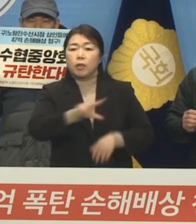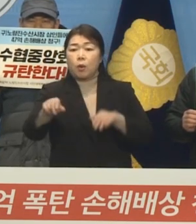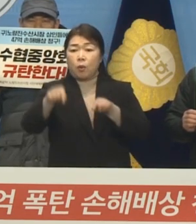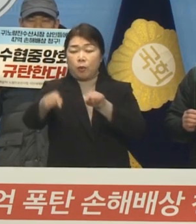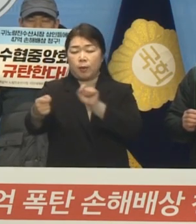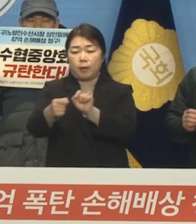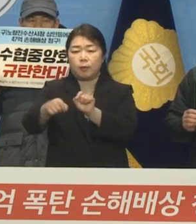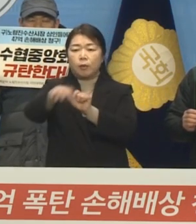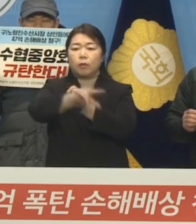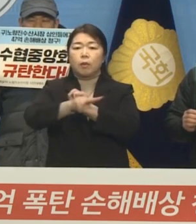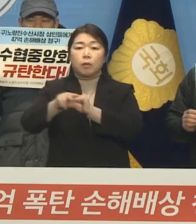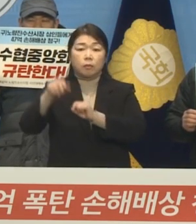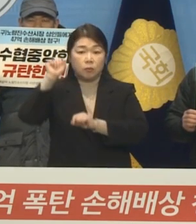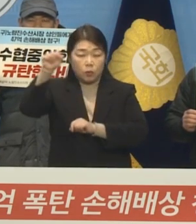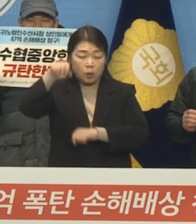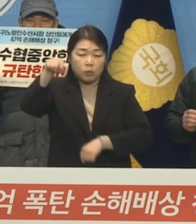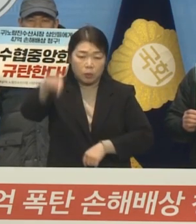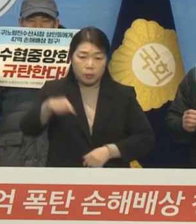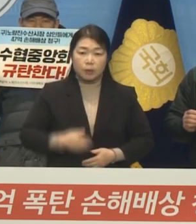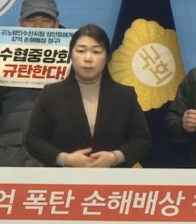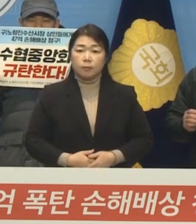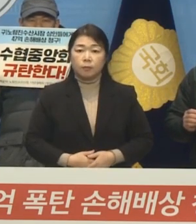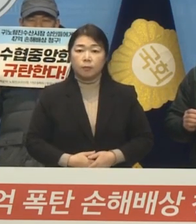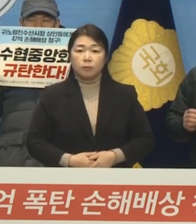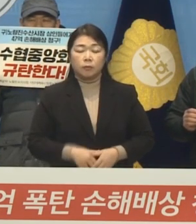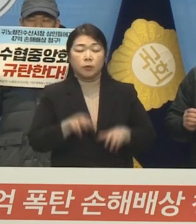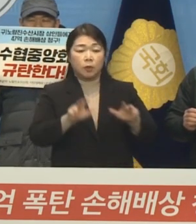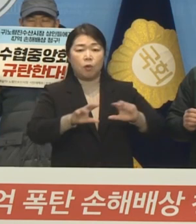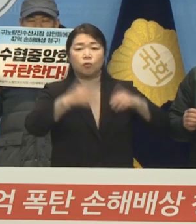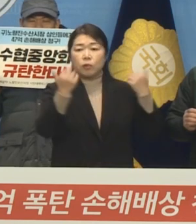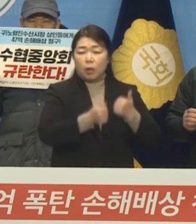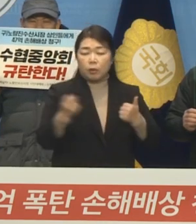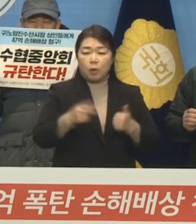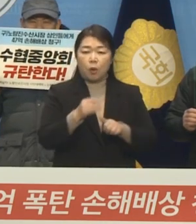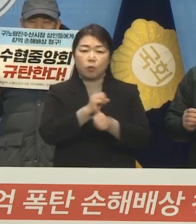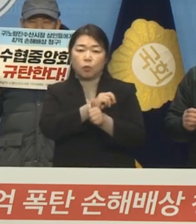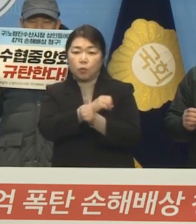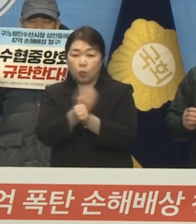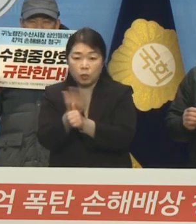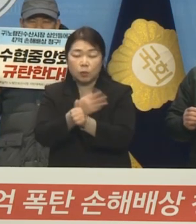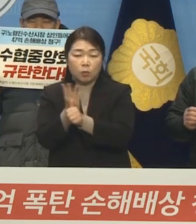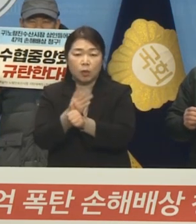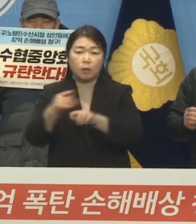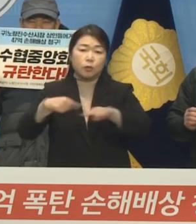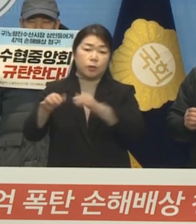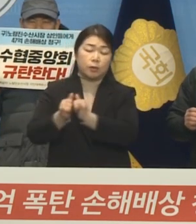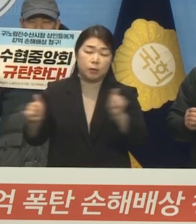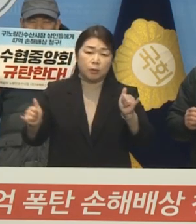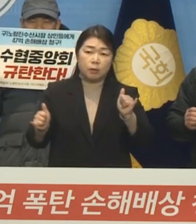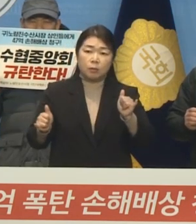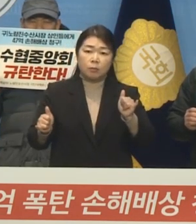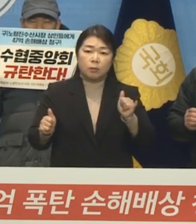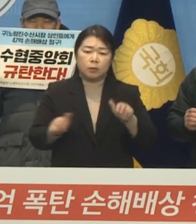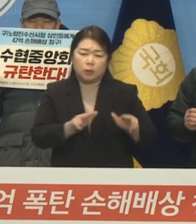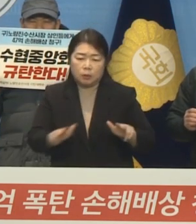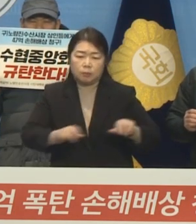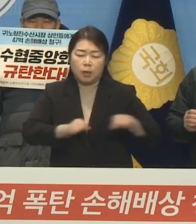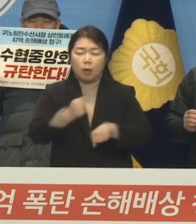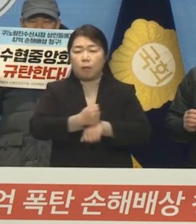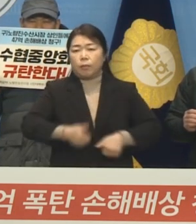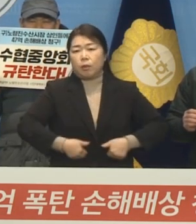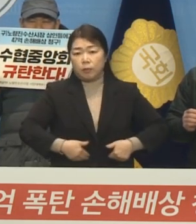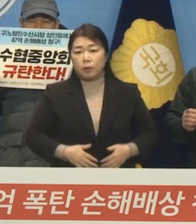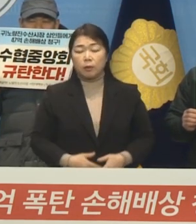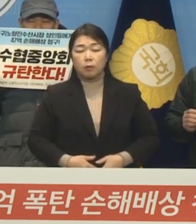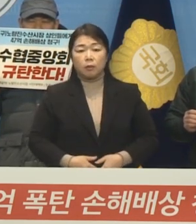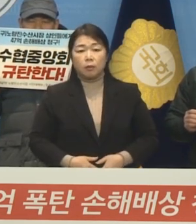농성장입니다. 지금 국회에 있는 국회의원들과 그리고 동작구에 있는 정치인들 지금 즉각 나서야 합니다. 지금 2만 5천